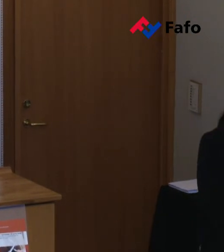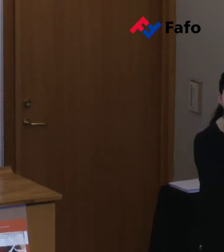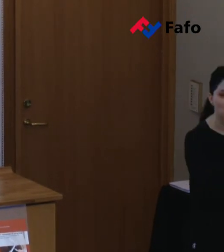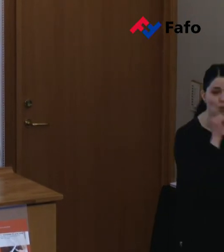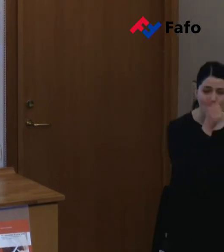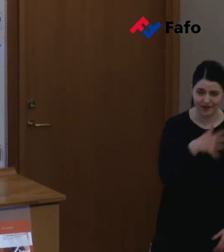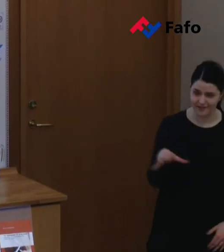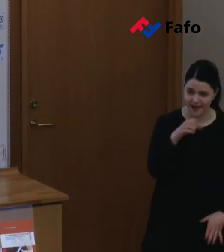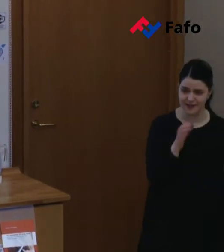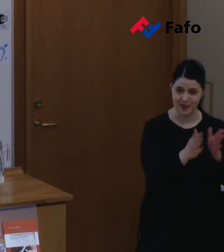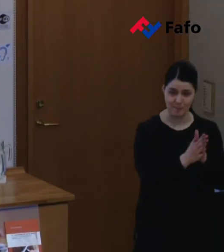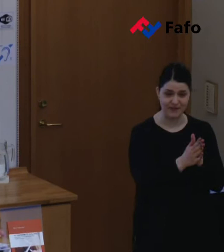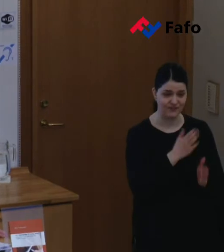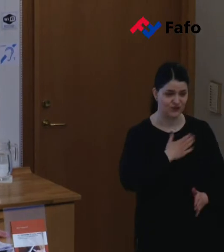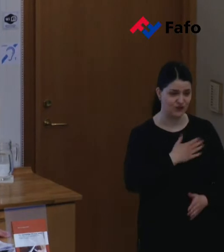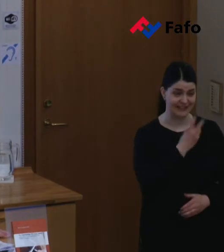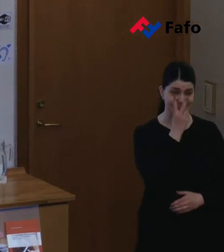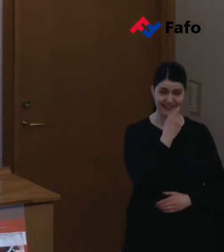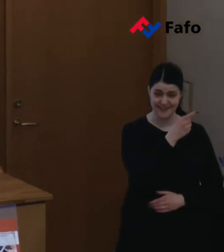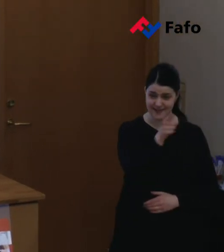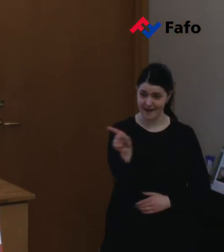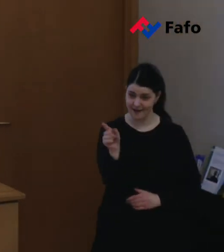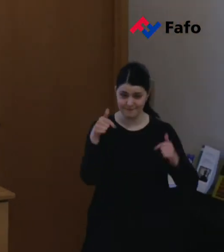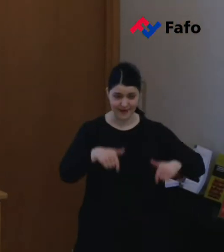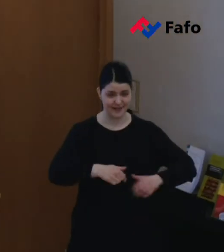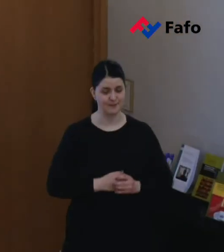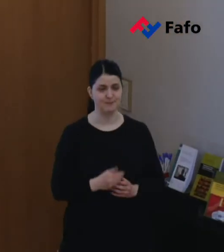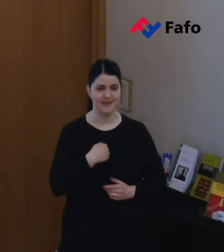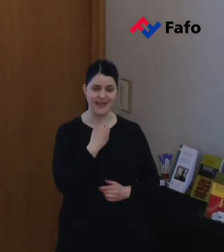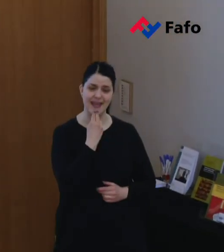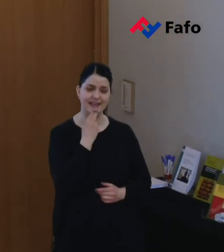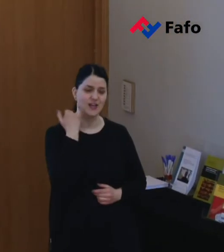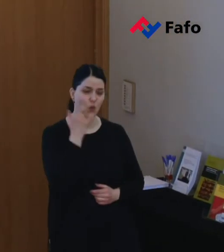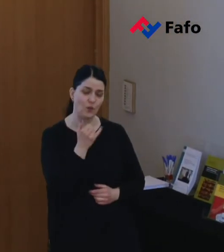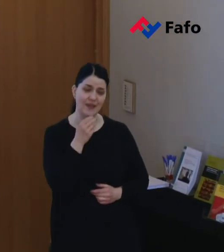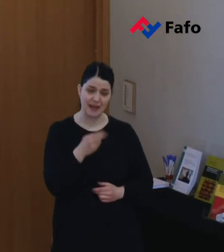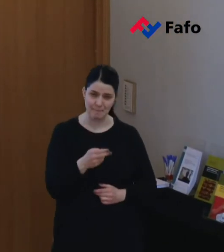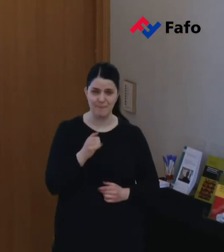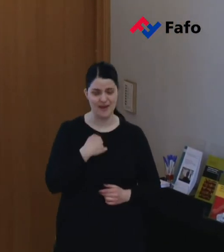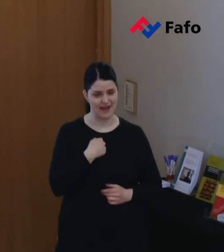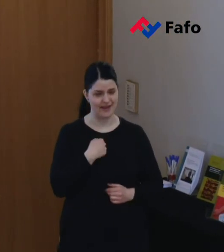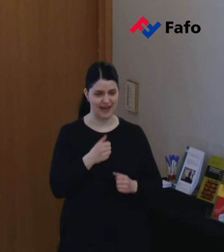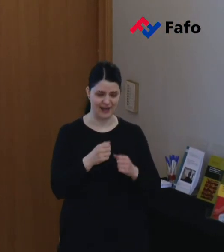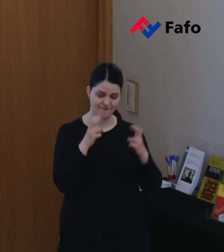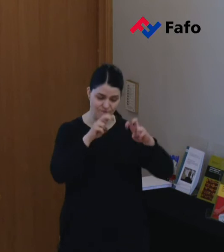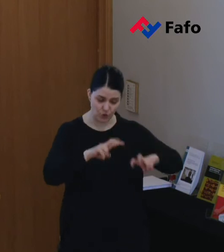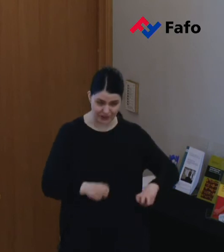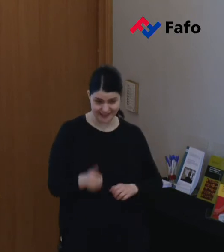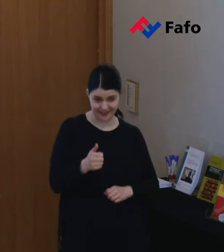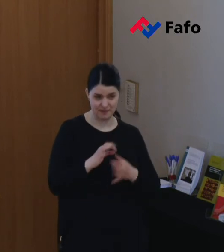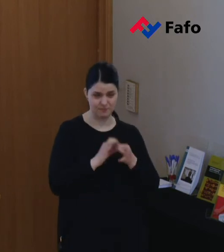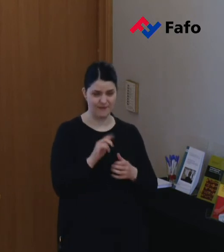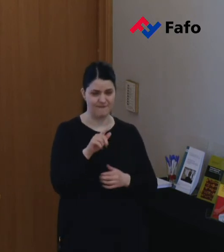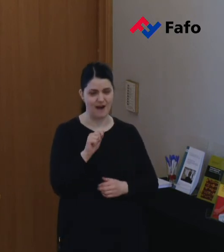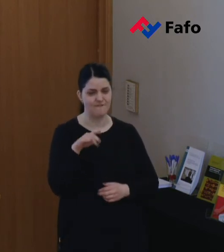God morgen alle sammen. Veldig hyggelig å se dere alle her. Mitt navn er Jon Hippe, og jeg er forskningsleder ved FAFO.